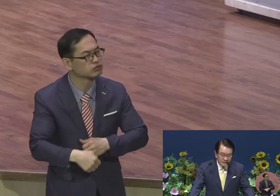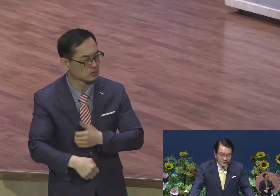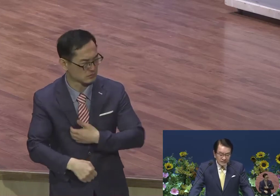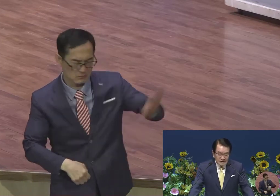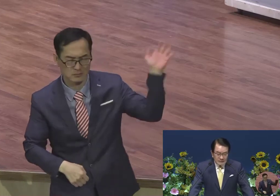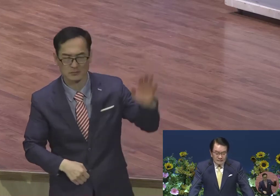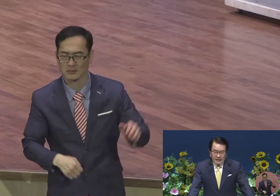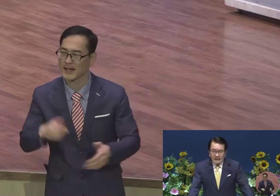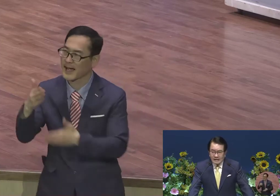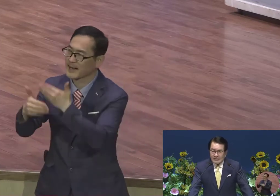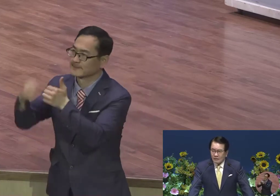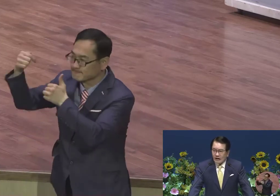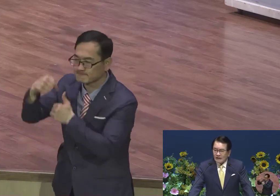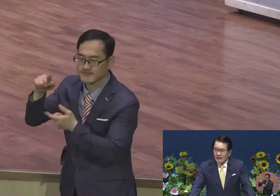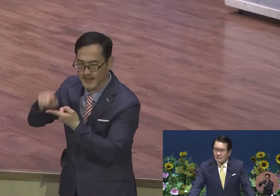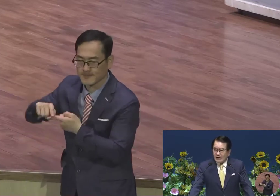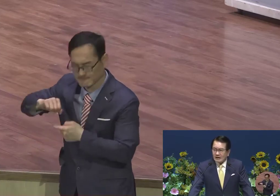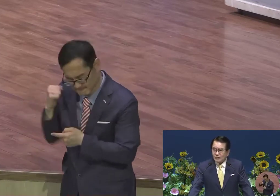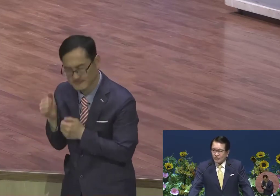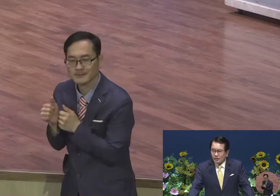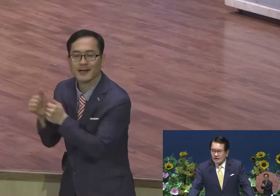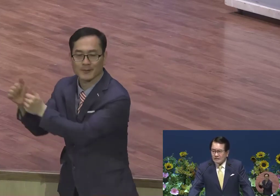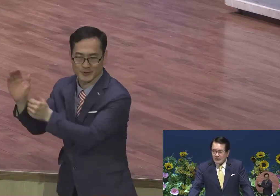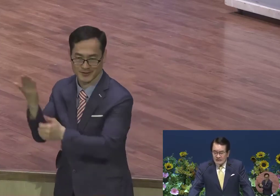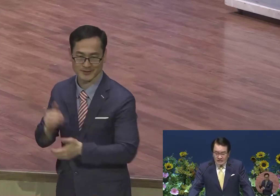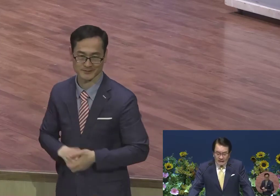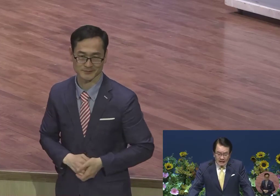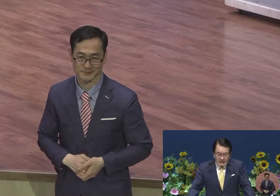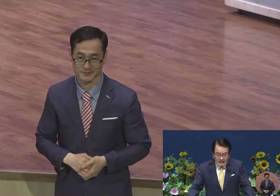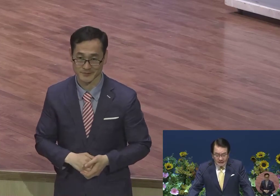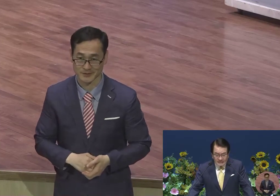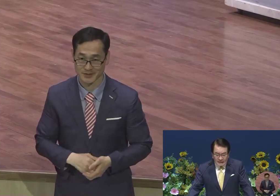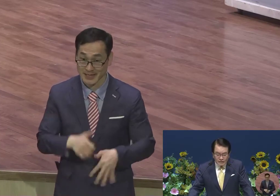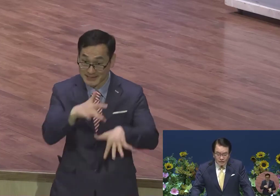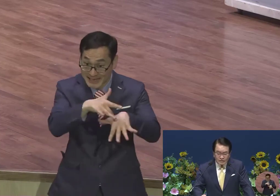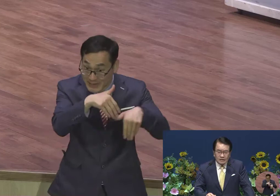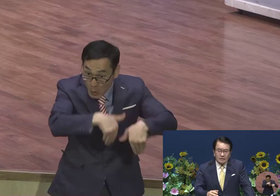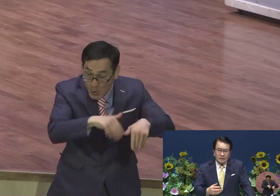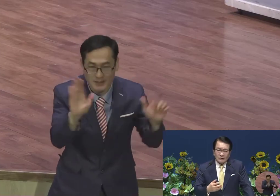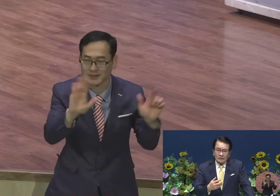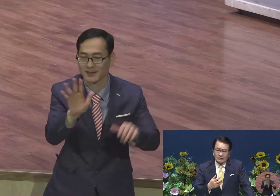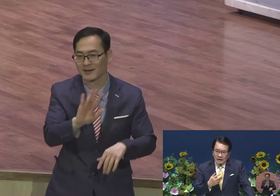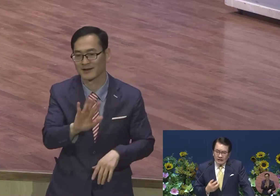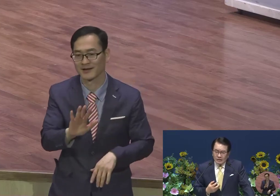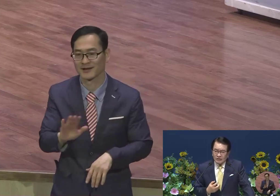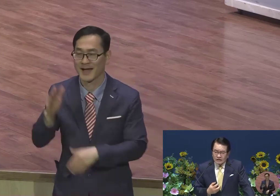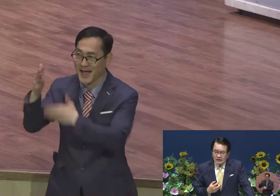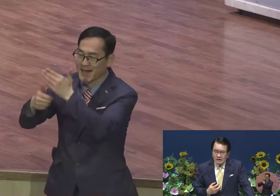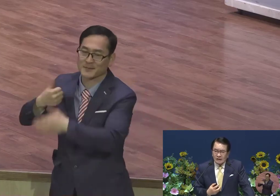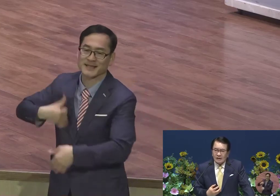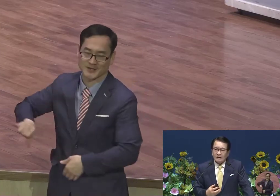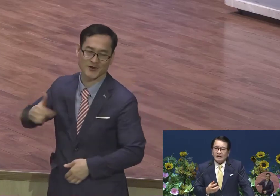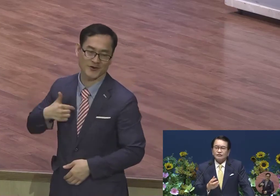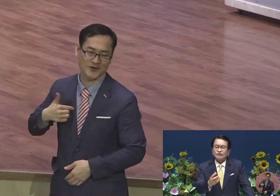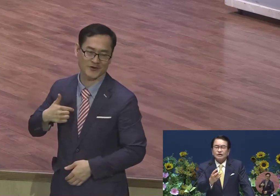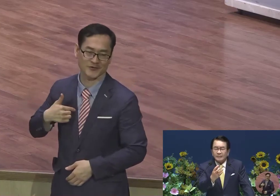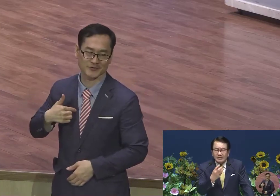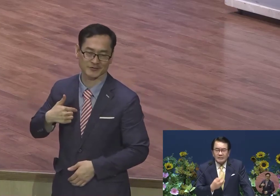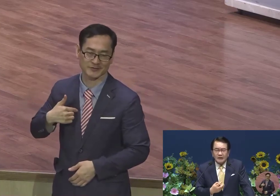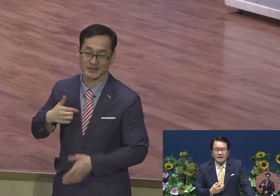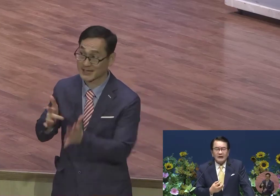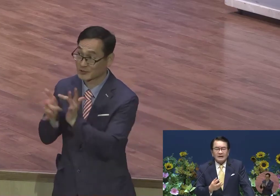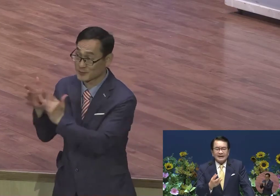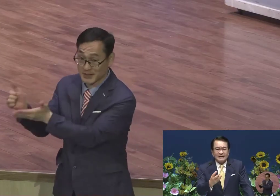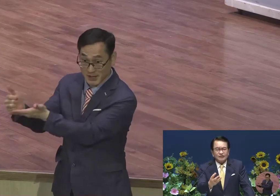하셔야 돼요 과거에는 마귀 종독을 했지만 이제는 하나님의 자녀로서 살아야 돼요 어떻게 사느냐 예수